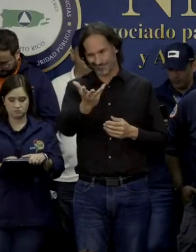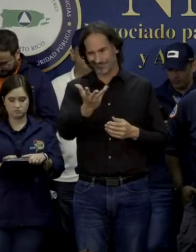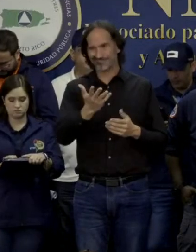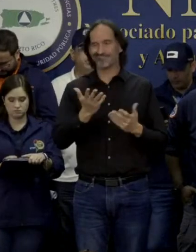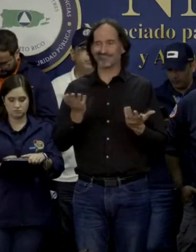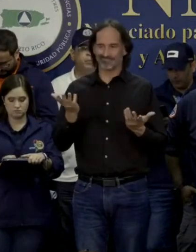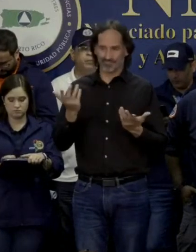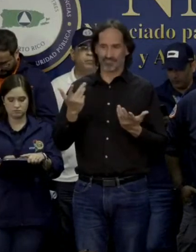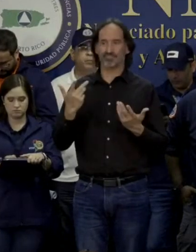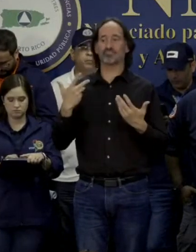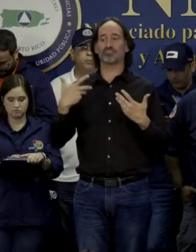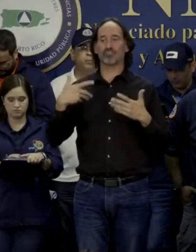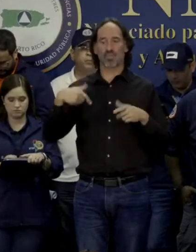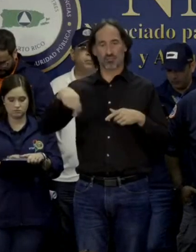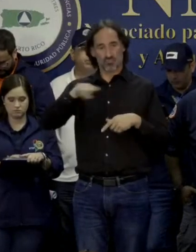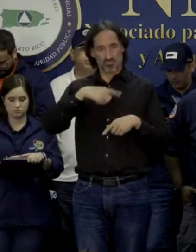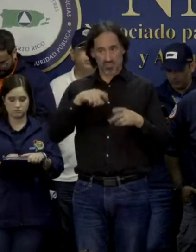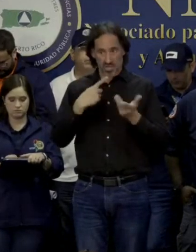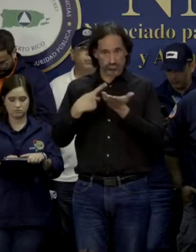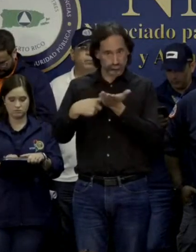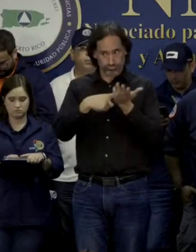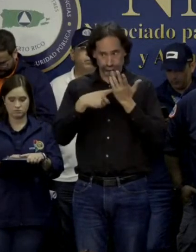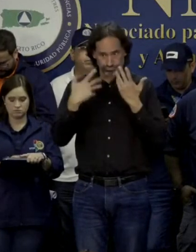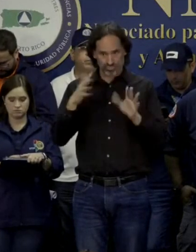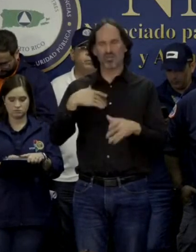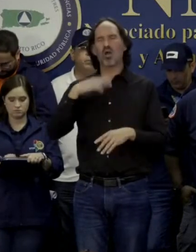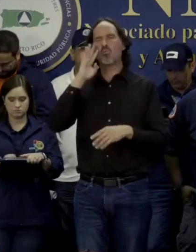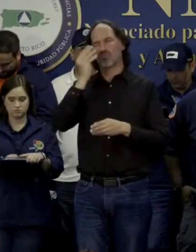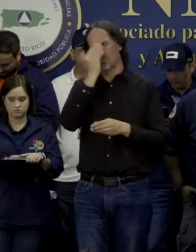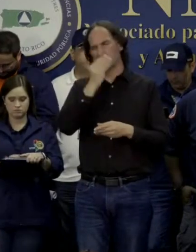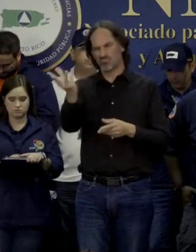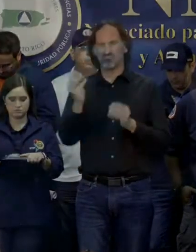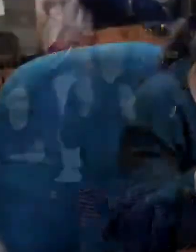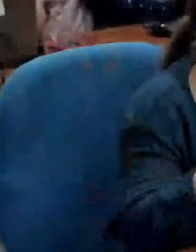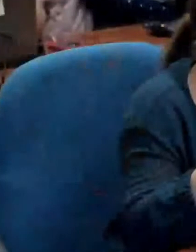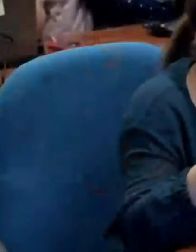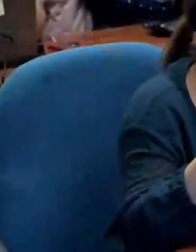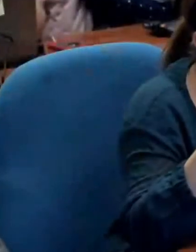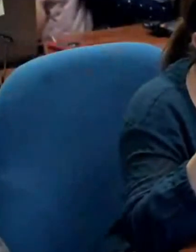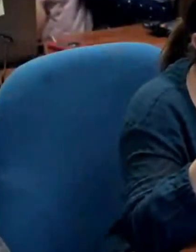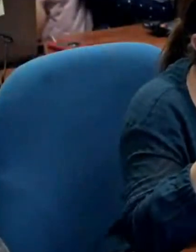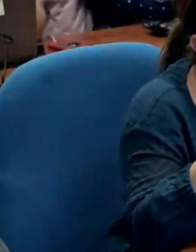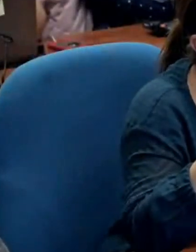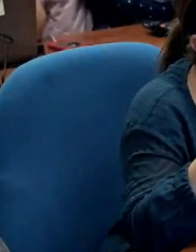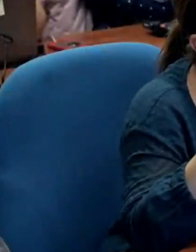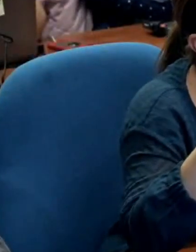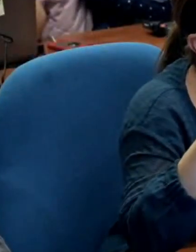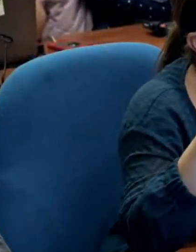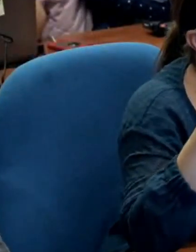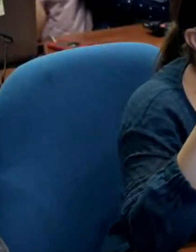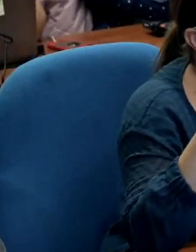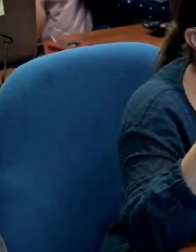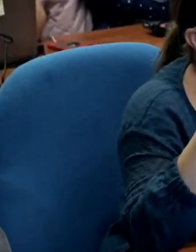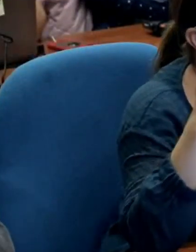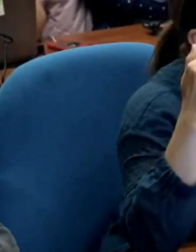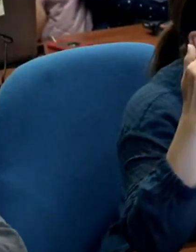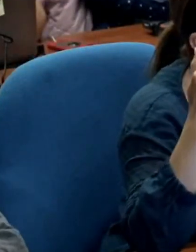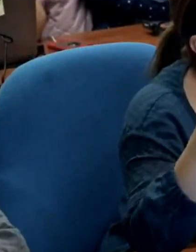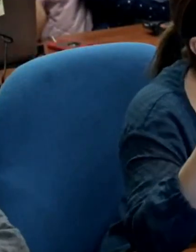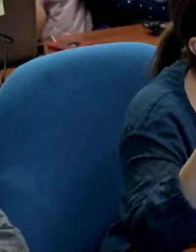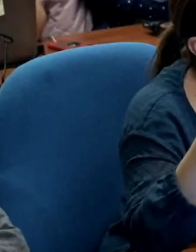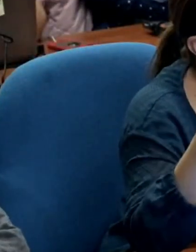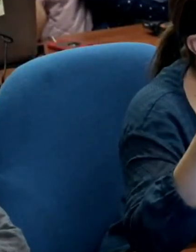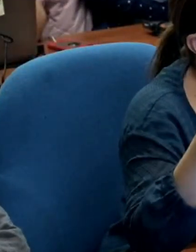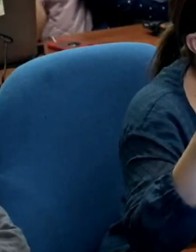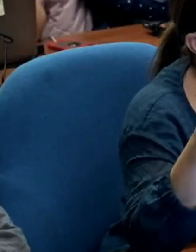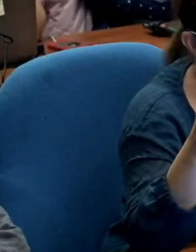esta mañana estábamos haciendo las debidas coordinaciones, así que lo vamos a estar publicando. Y entonces quería cuestionarle, ¿verdad? Estamos a